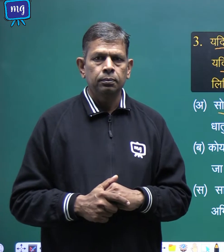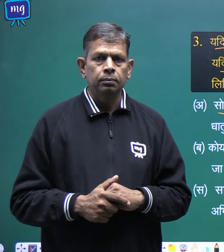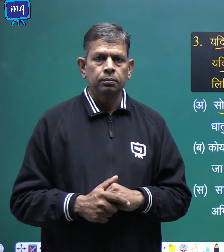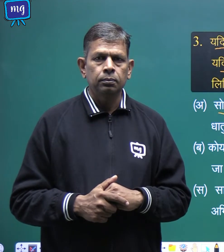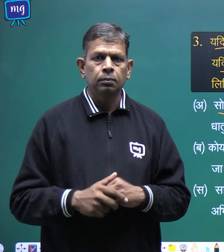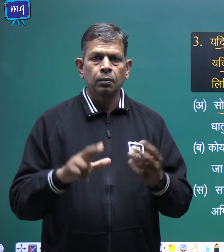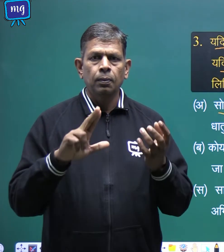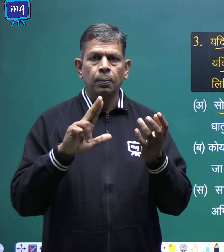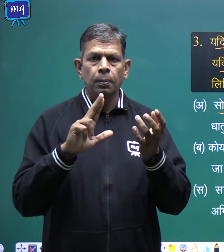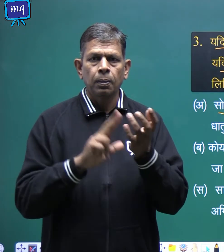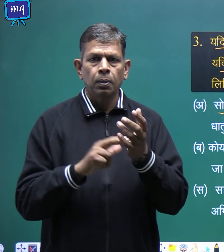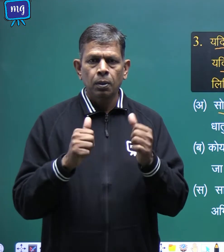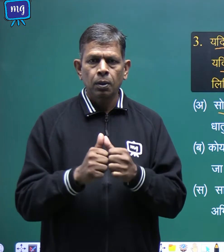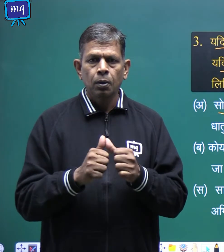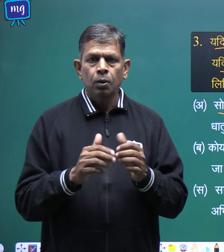सोडियम बहुत